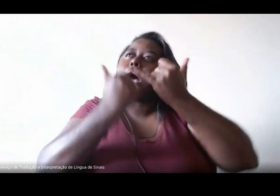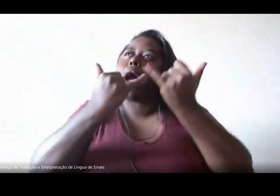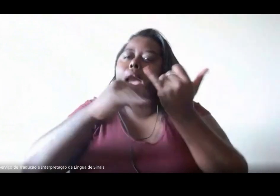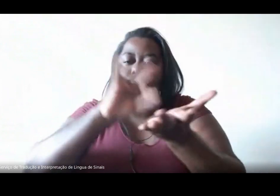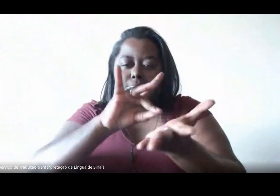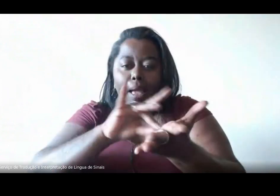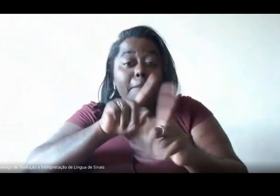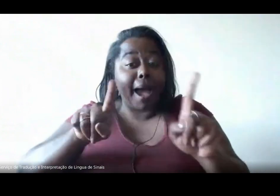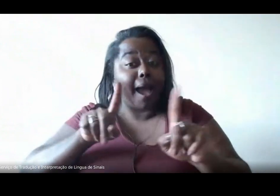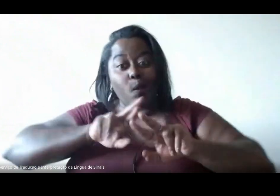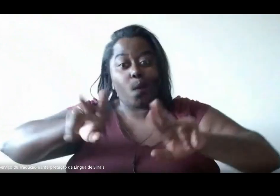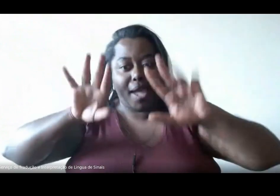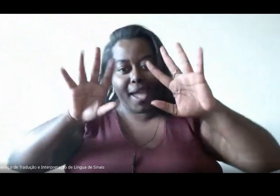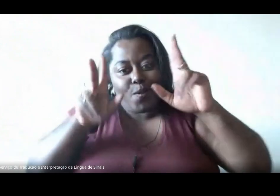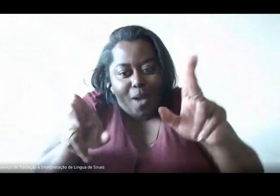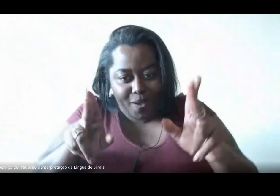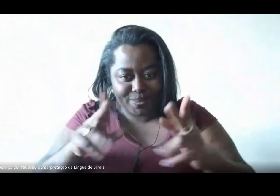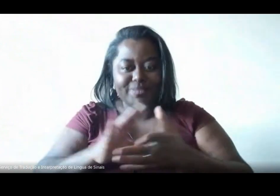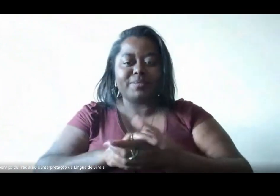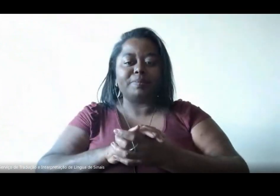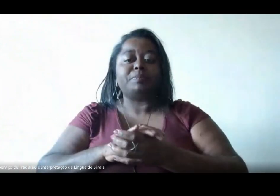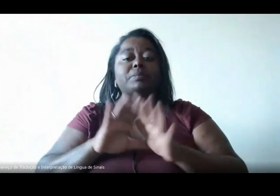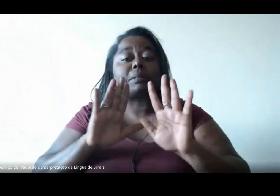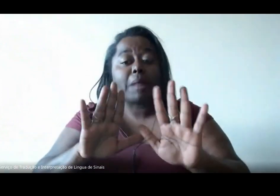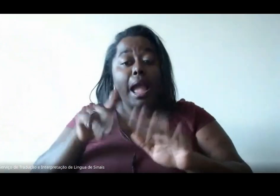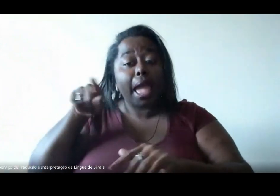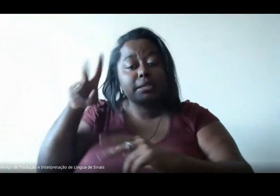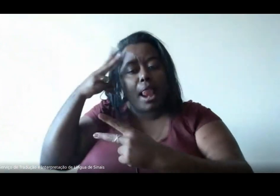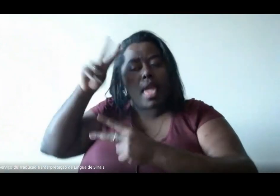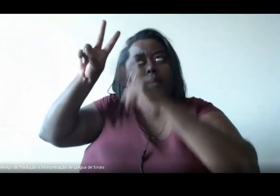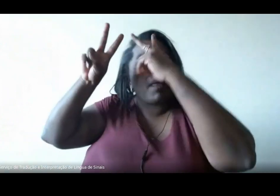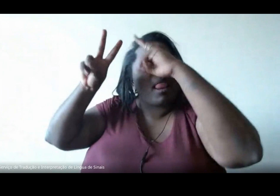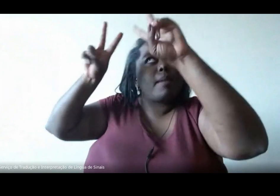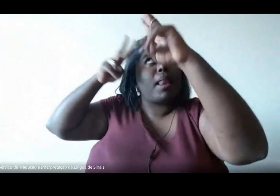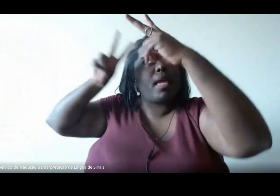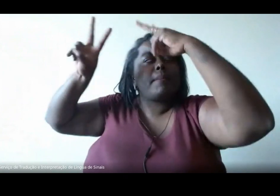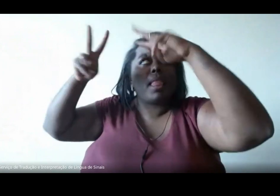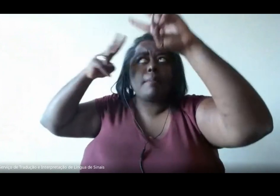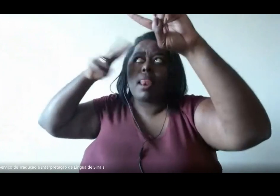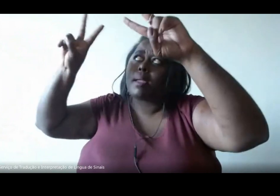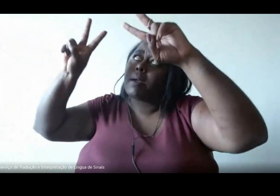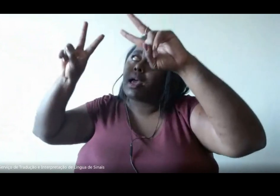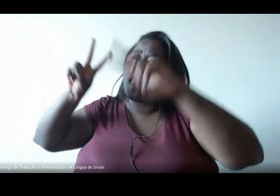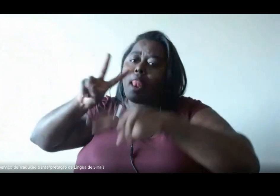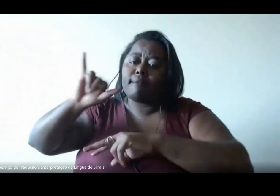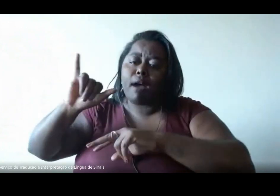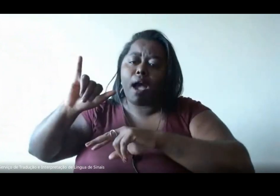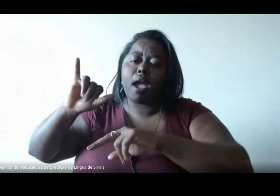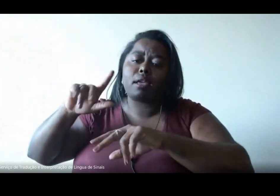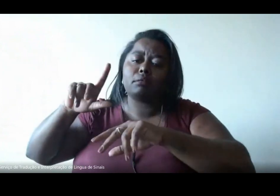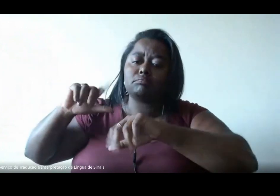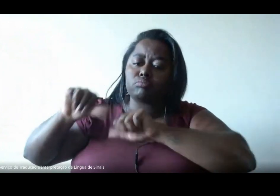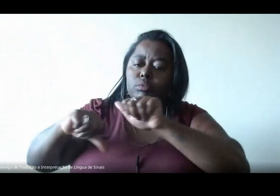serem jogadas no mar das lembranças, as lembranças do que vivemos vão sendo alteradas